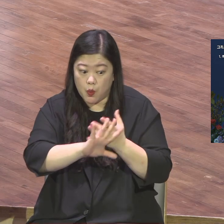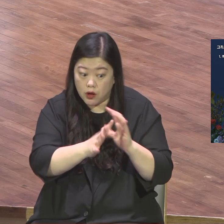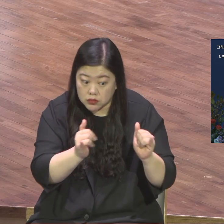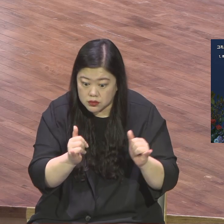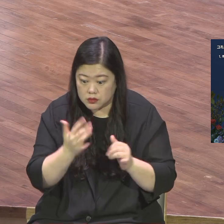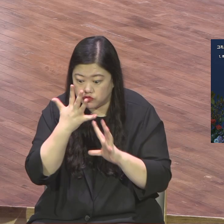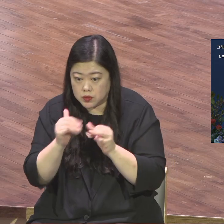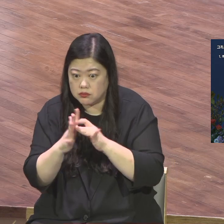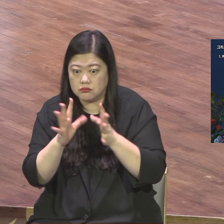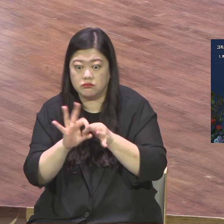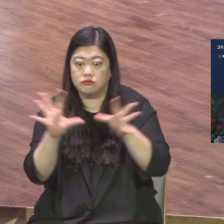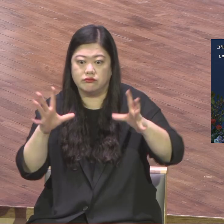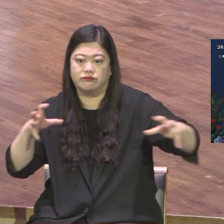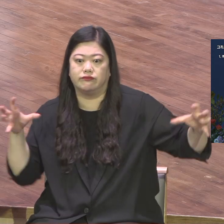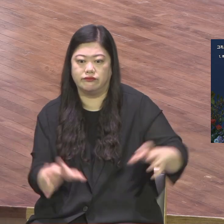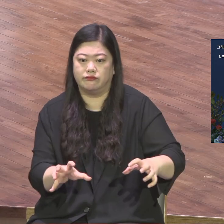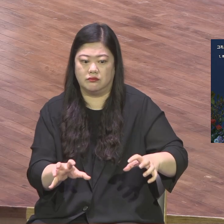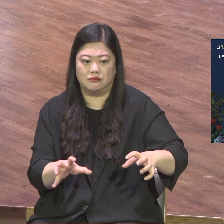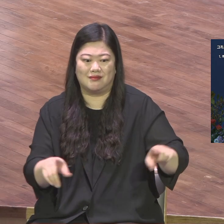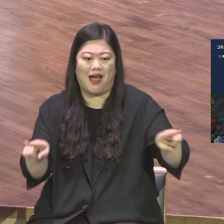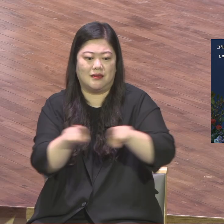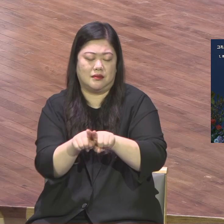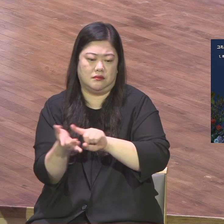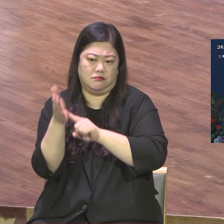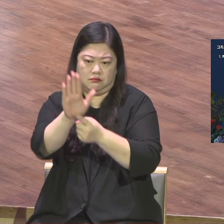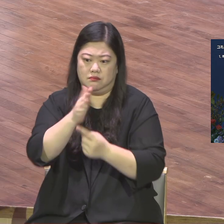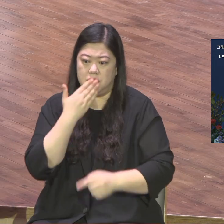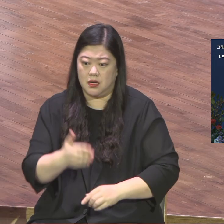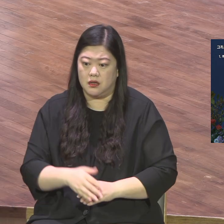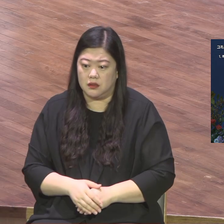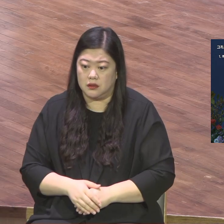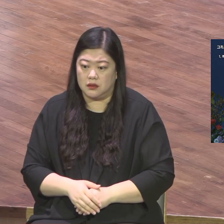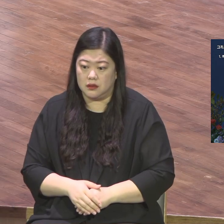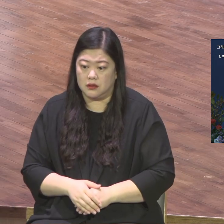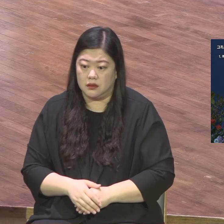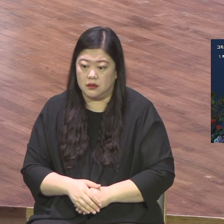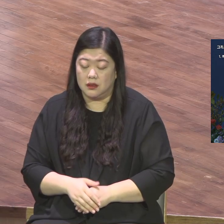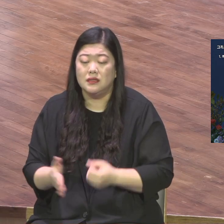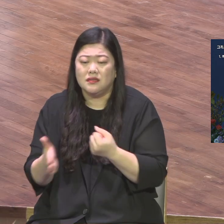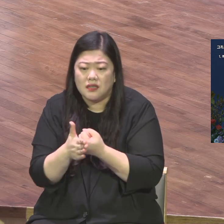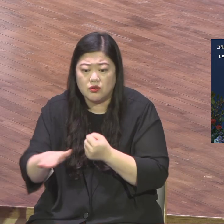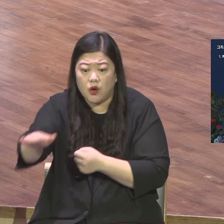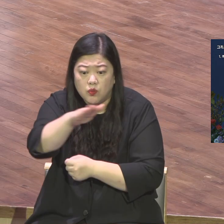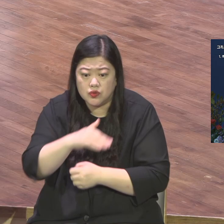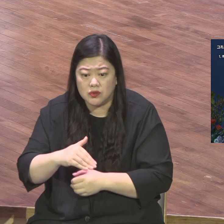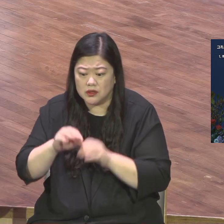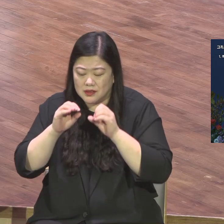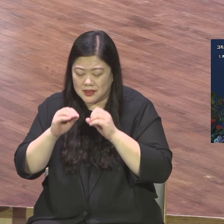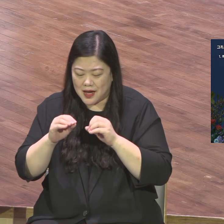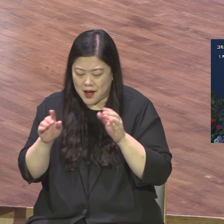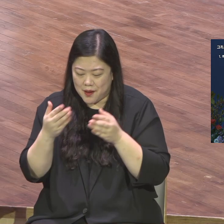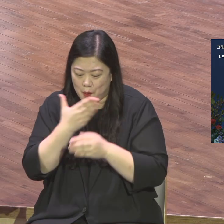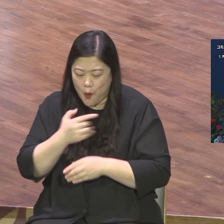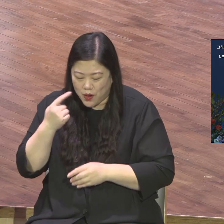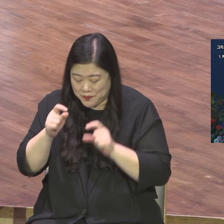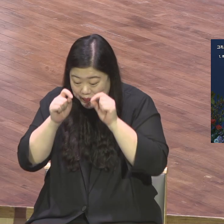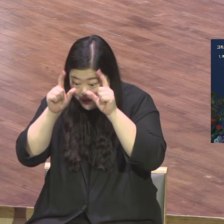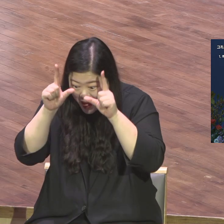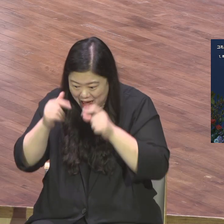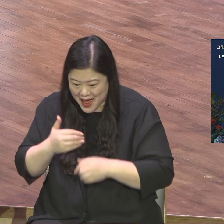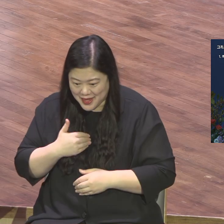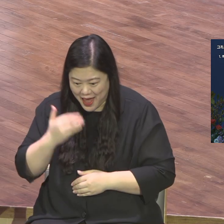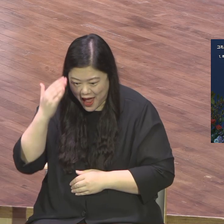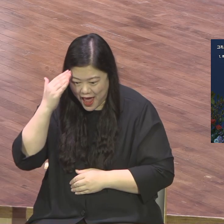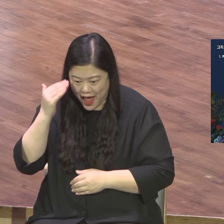갔냐? 갈 곳 갔어요. 아셔야 돼요. 그래서 전도와 선교 이외에는 구원이 없는 거예요. 방법